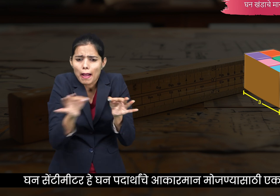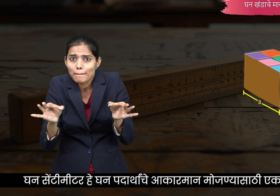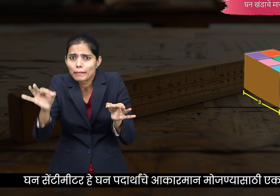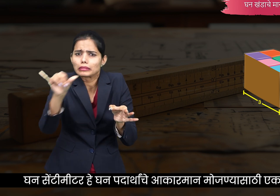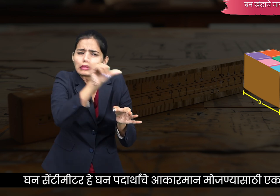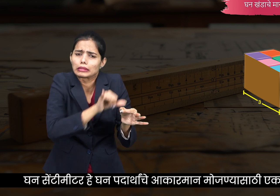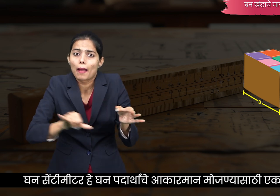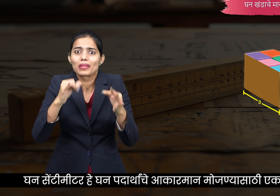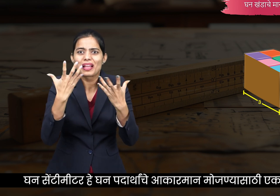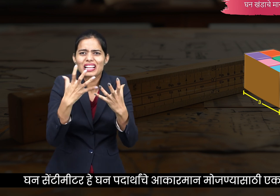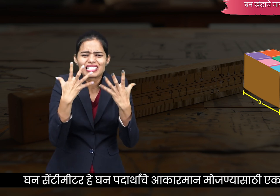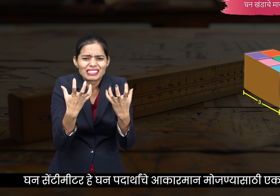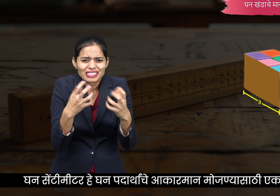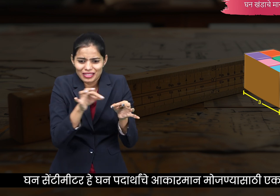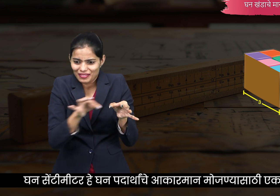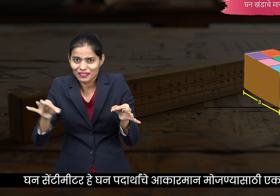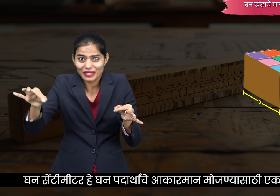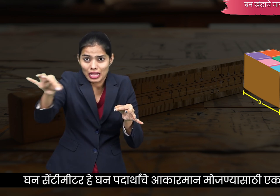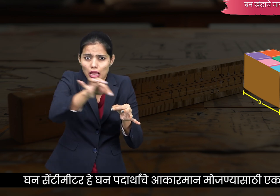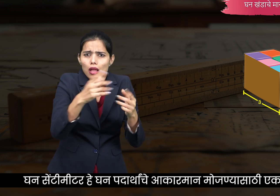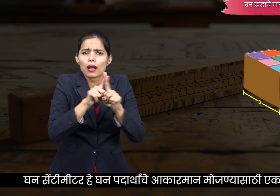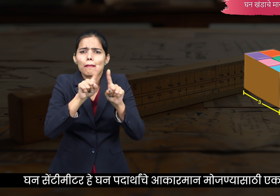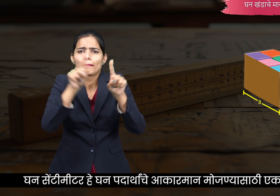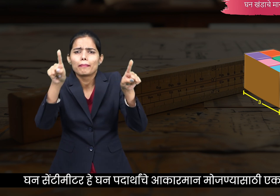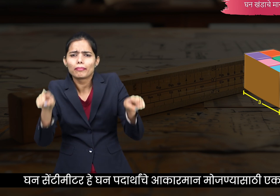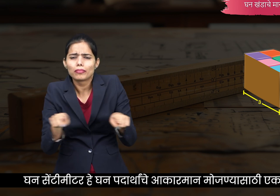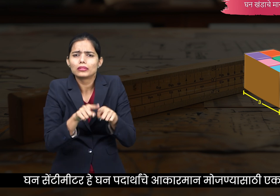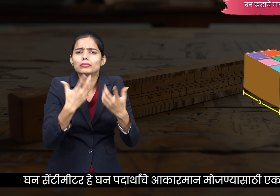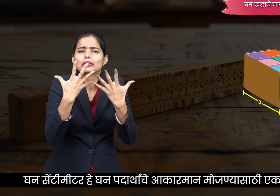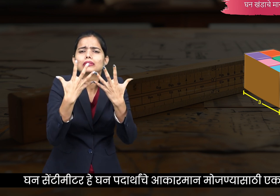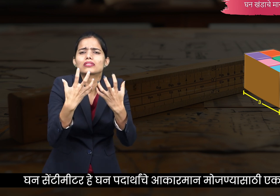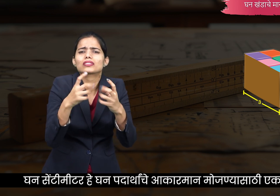आकारमान मोजण्यासाठी एक प्रमाणित एकक आहे.